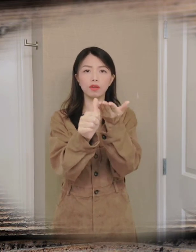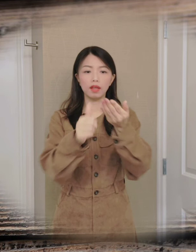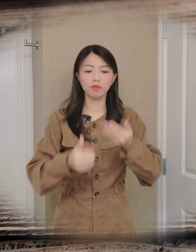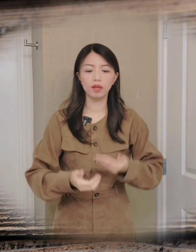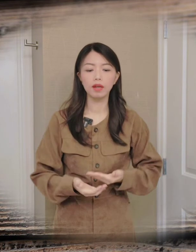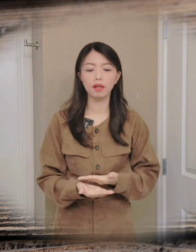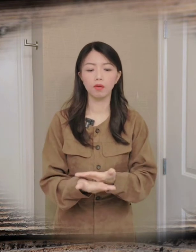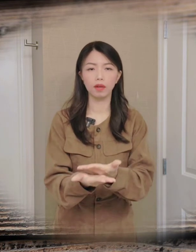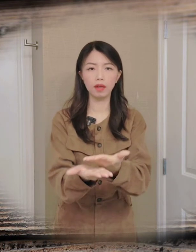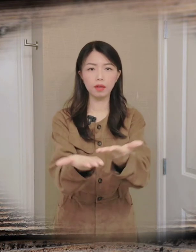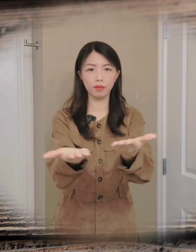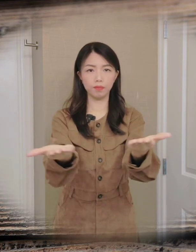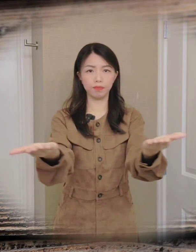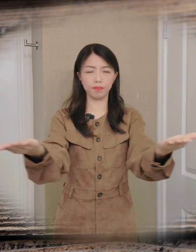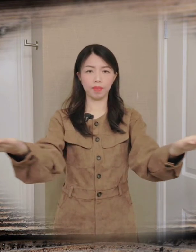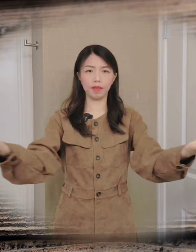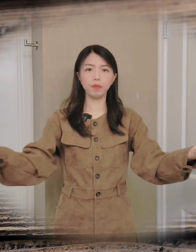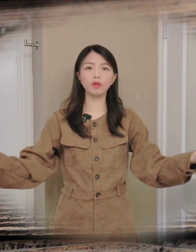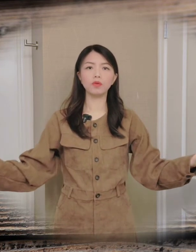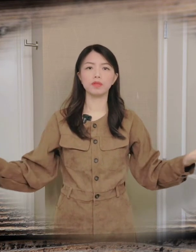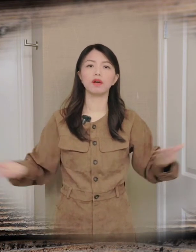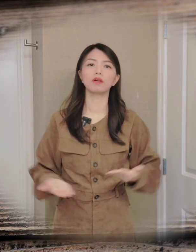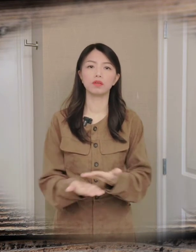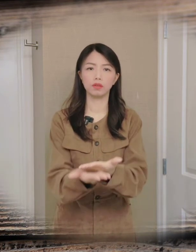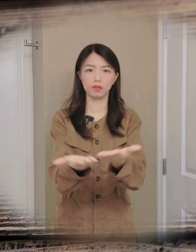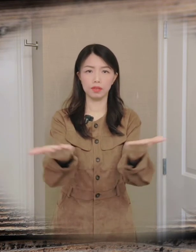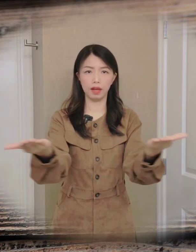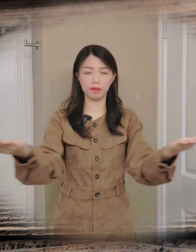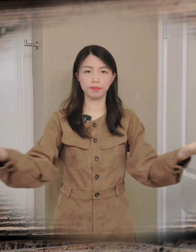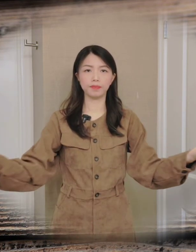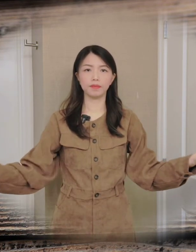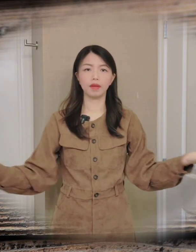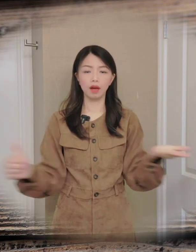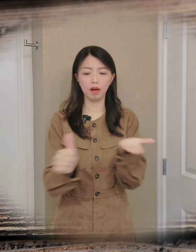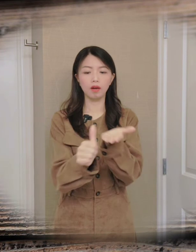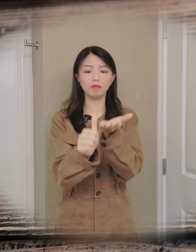먹여주시는 거기 때문에 이렇게 표현해줬어요. 주시다.